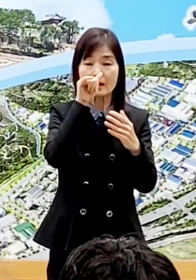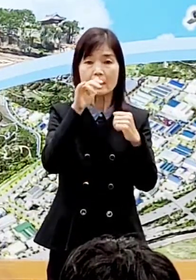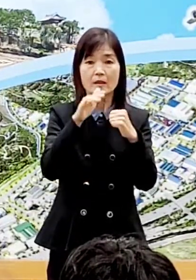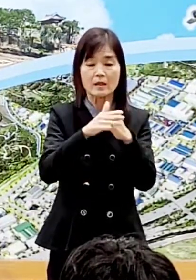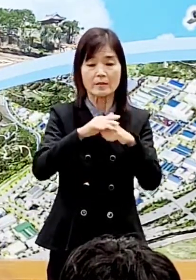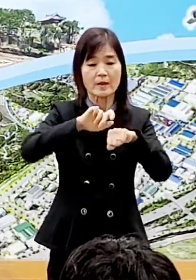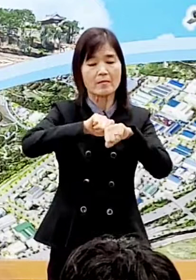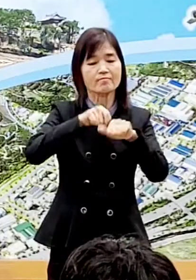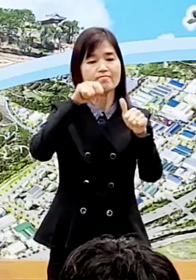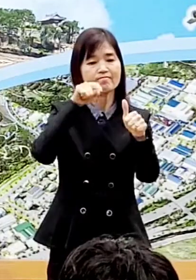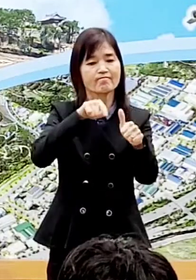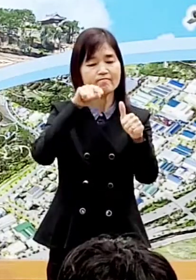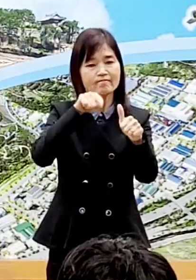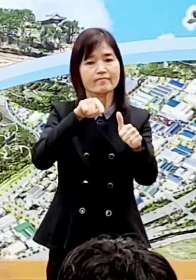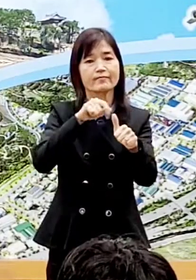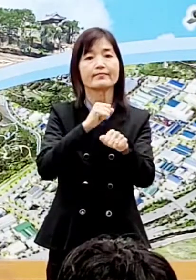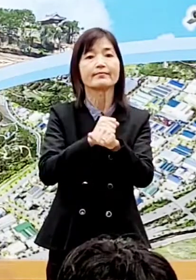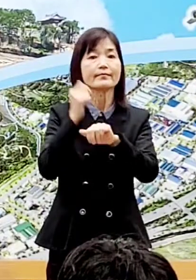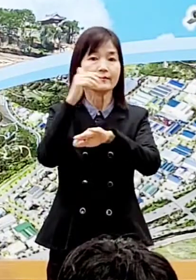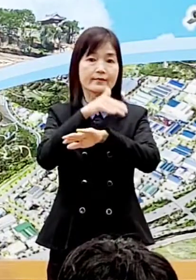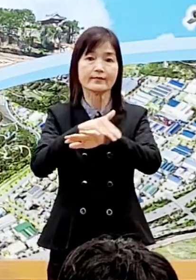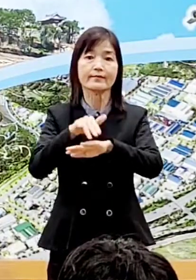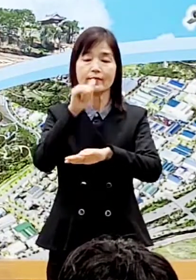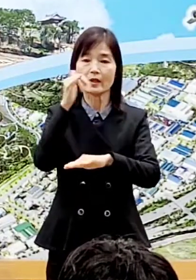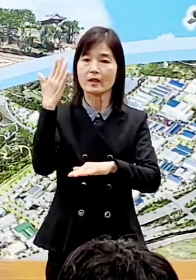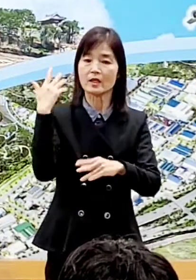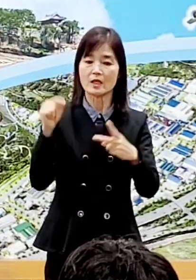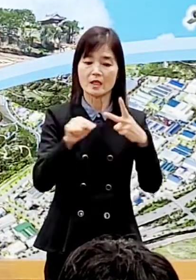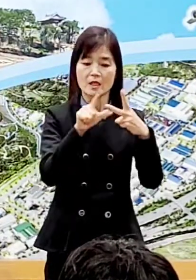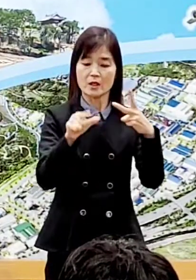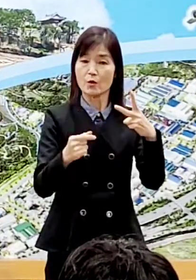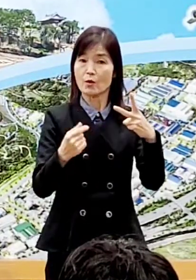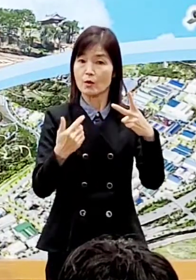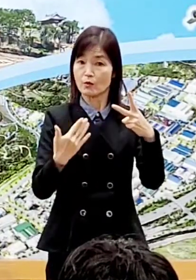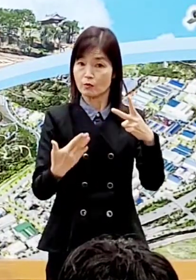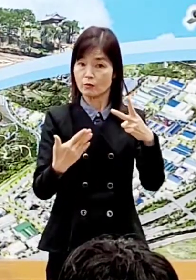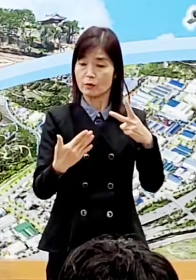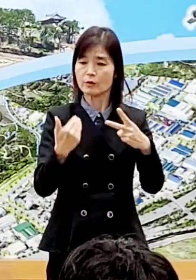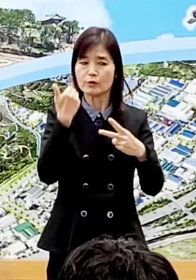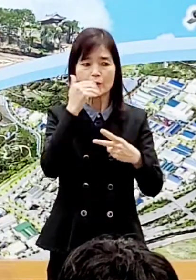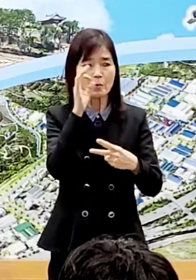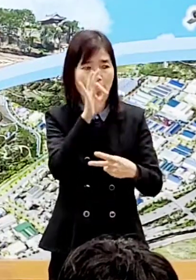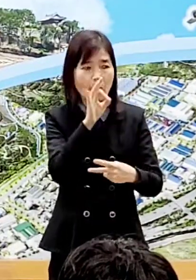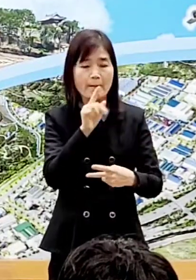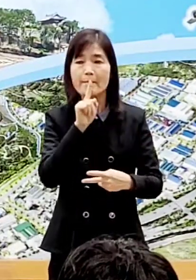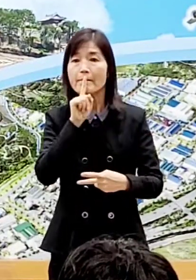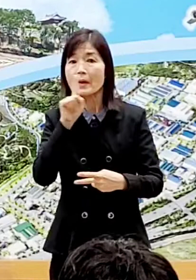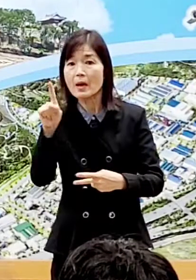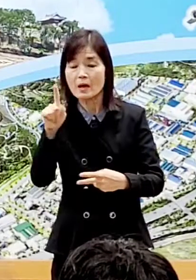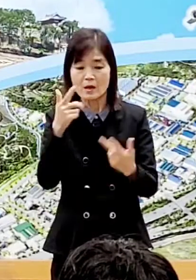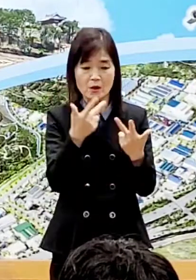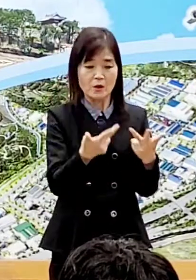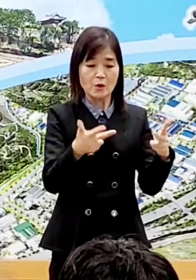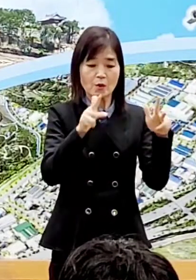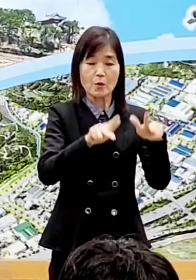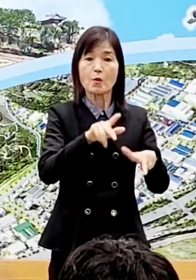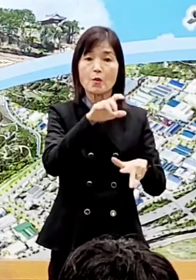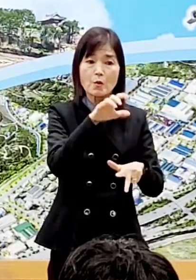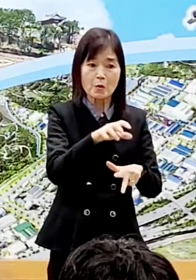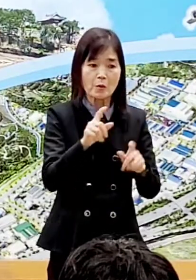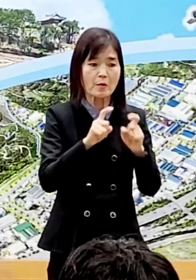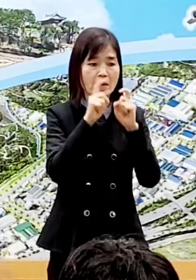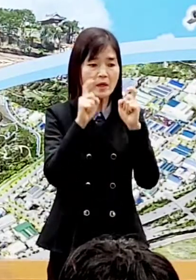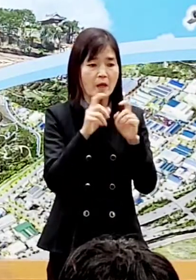원칙으로 엄정 조치하였습니다. 우리 시는 지난 9일 주민 신고로 관내 공원에서 사적 모임 위반